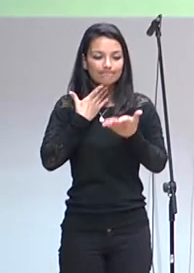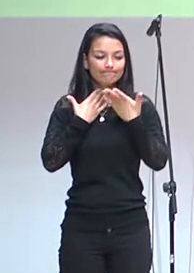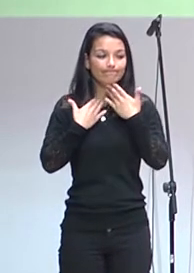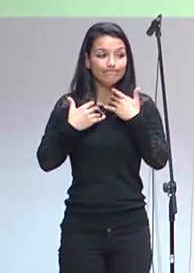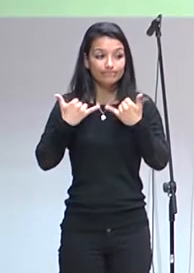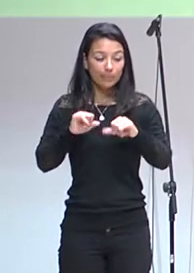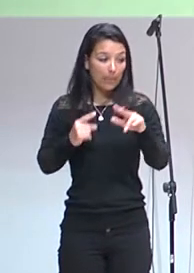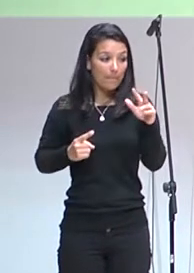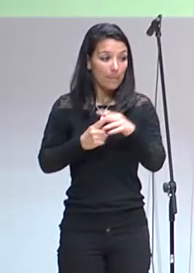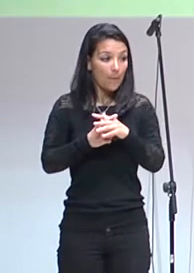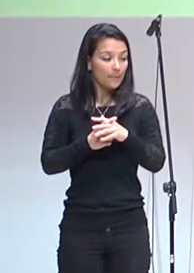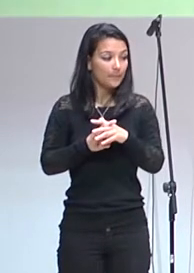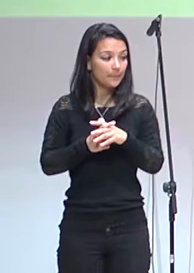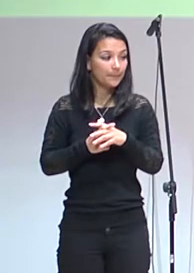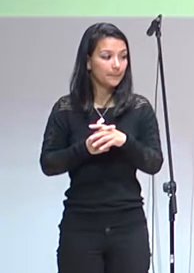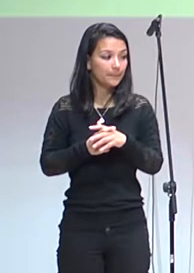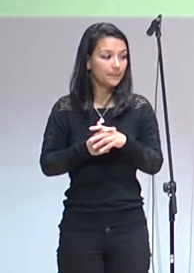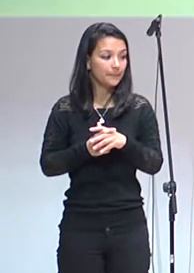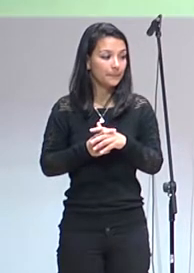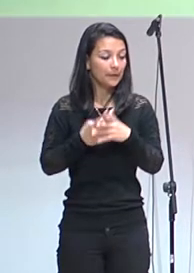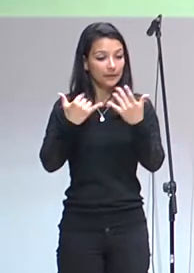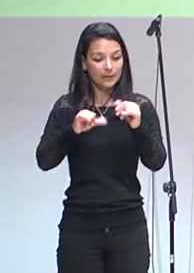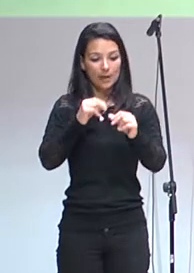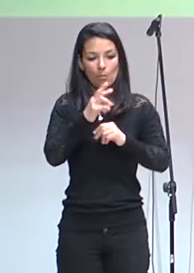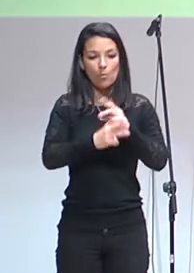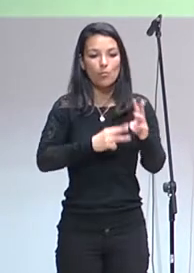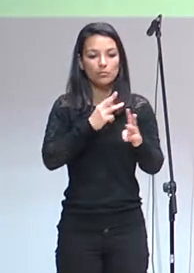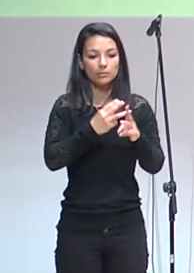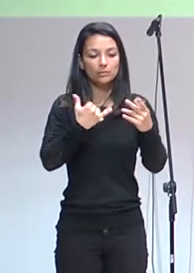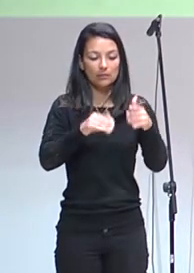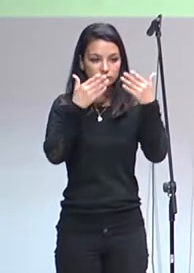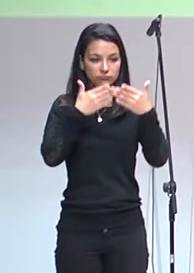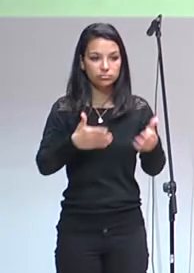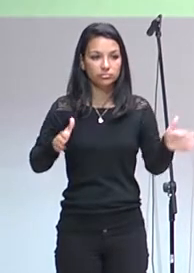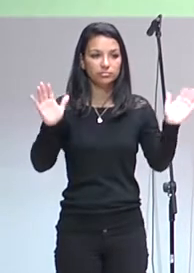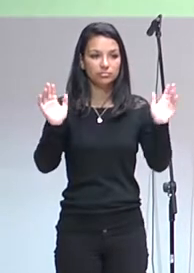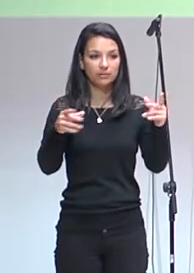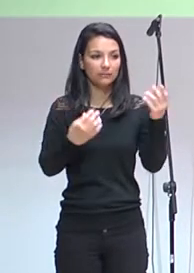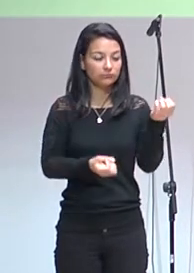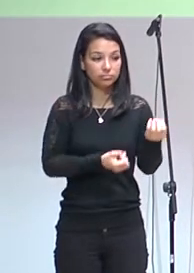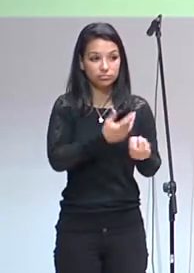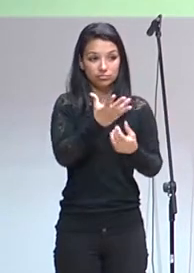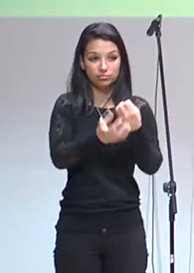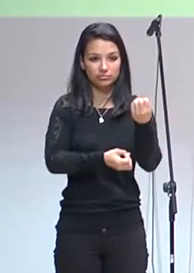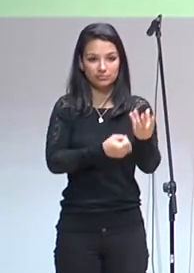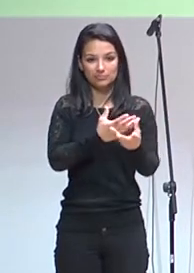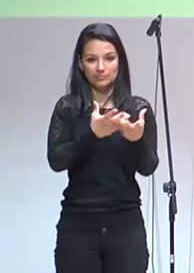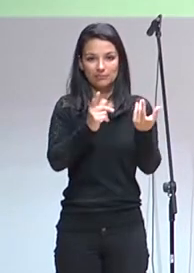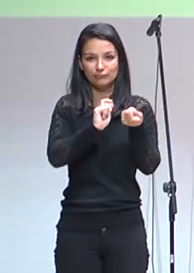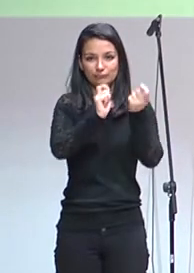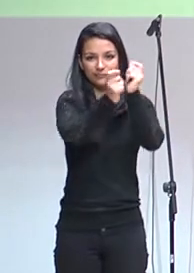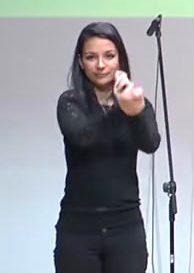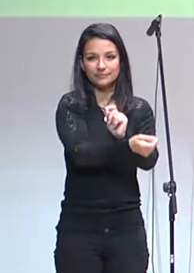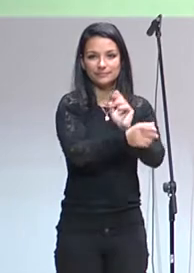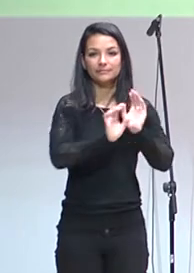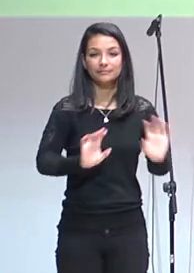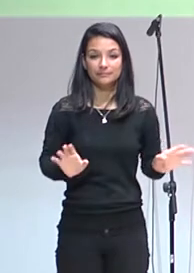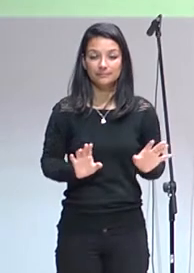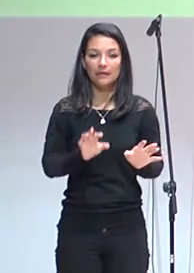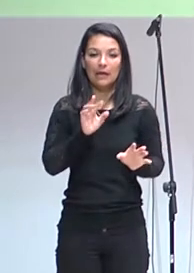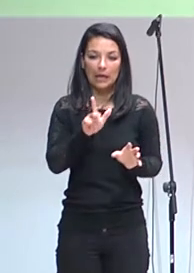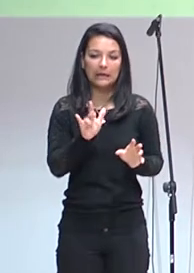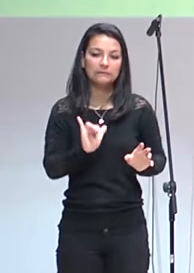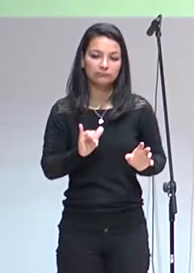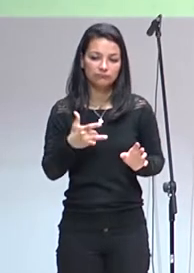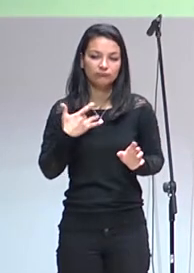deseo, ¿sí?, el mundo se empieza a abrir, ¿no?, y empieza a florecer. Entonces es como ese